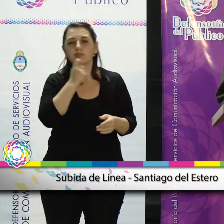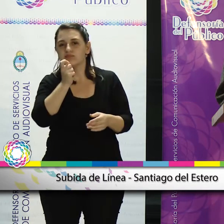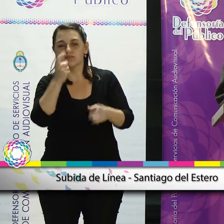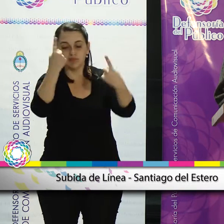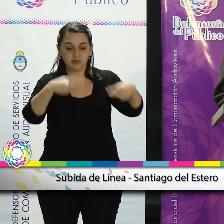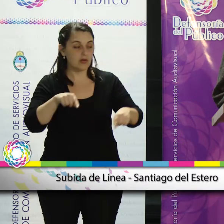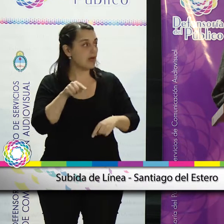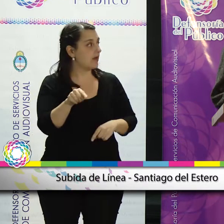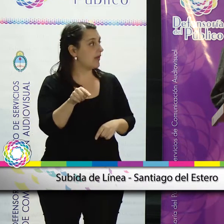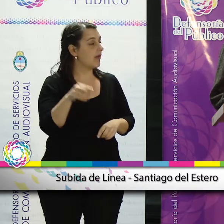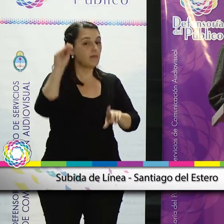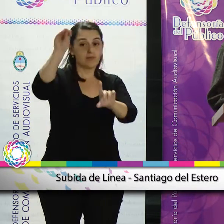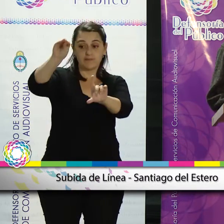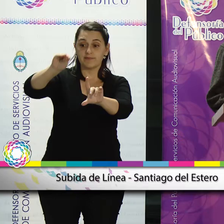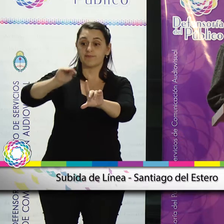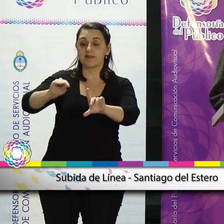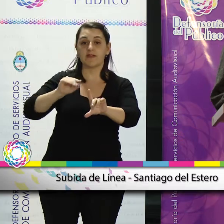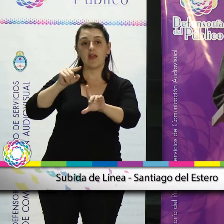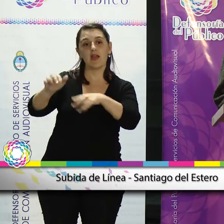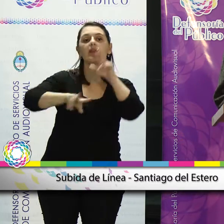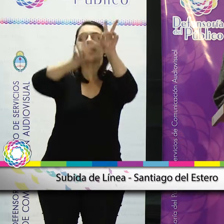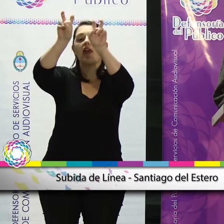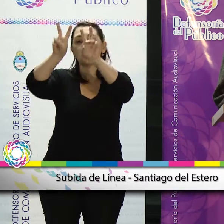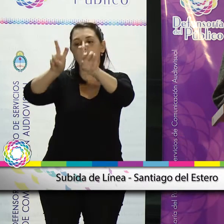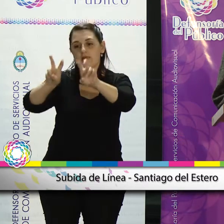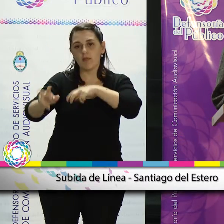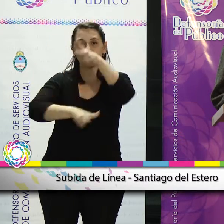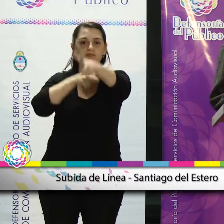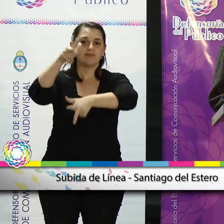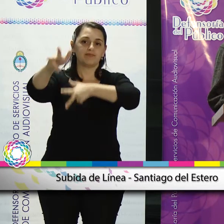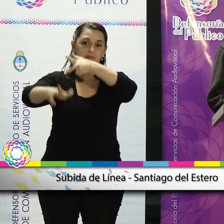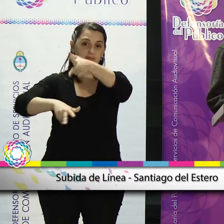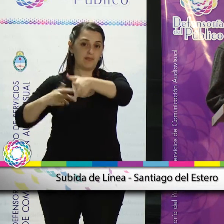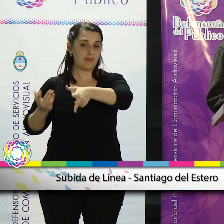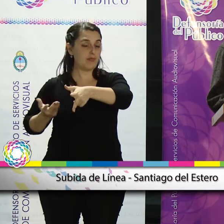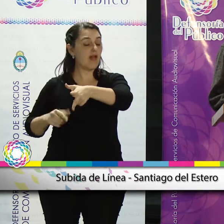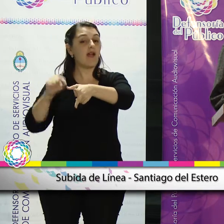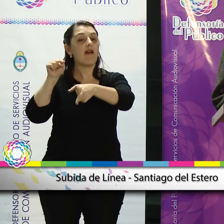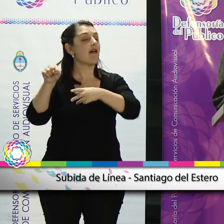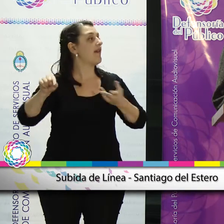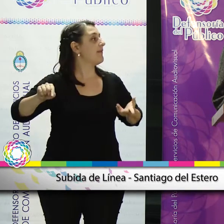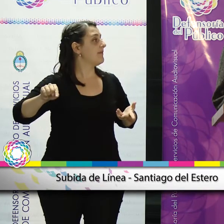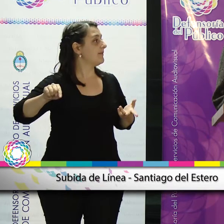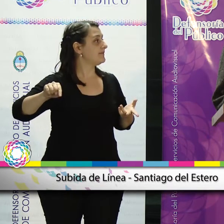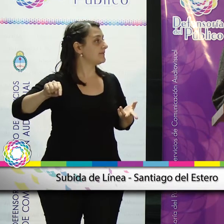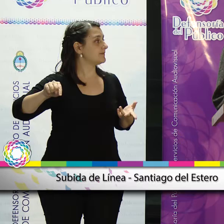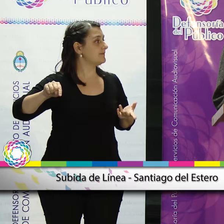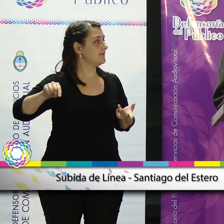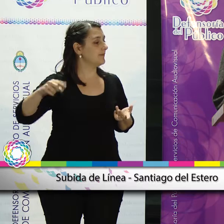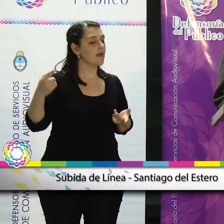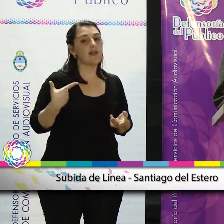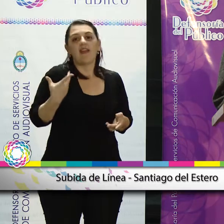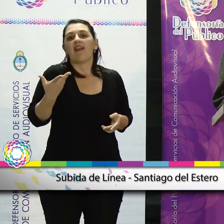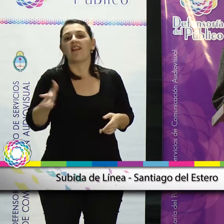un tratamiento de las diferentes temáticas que son habitualmente emitidas